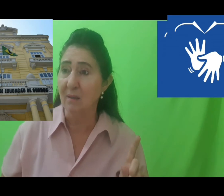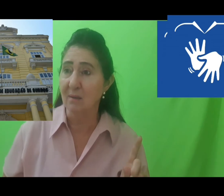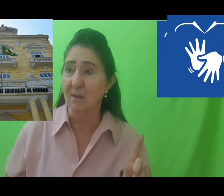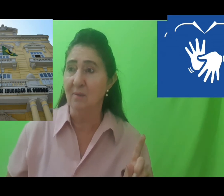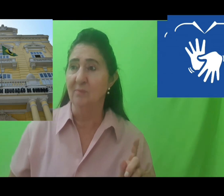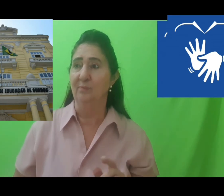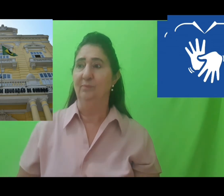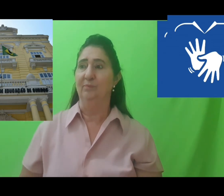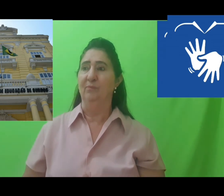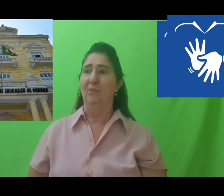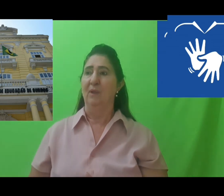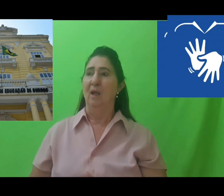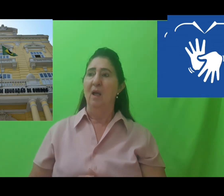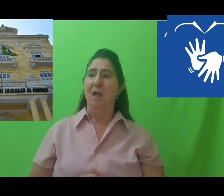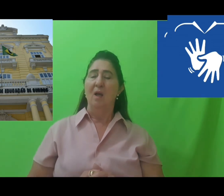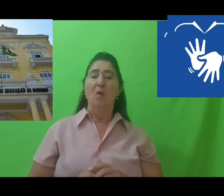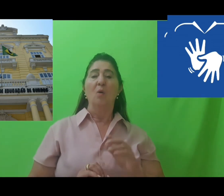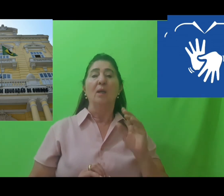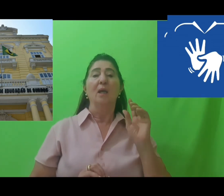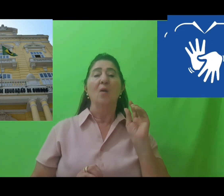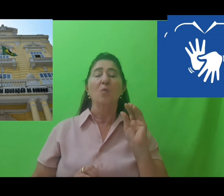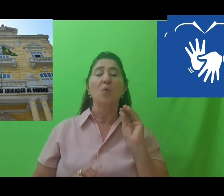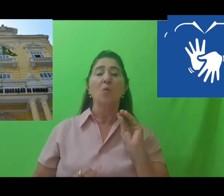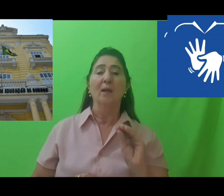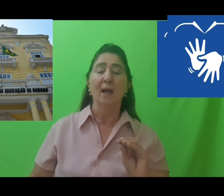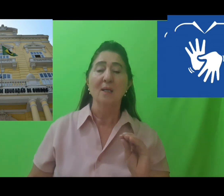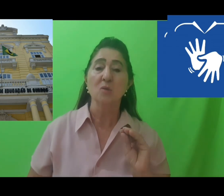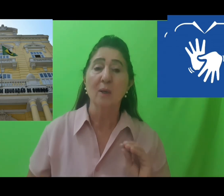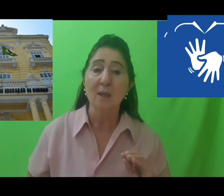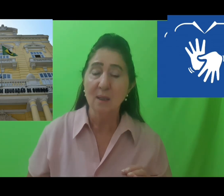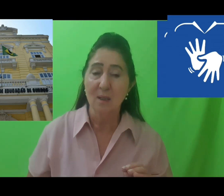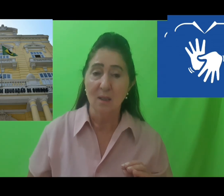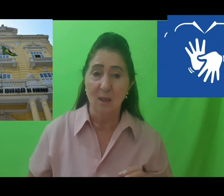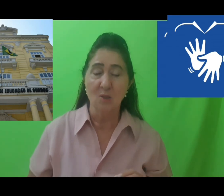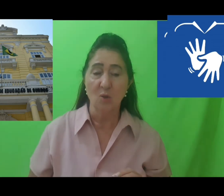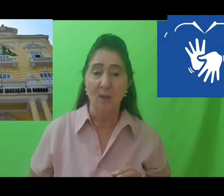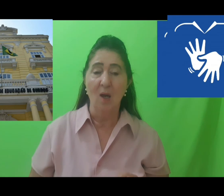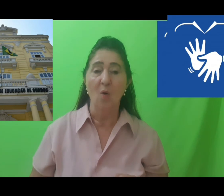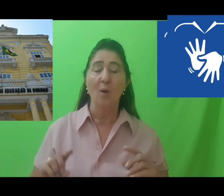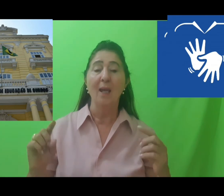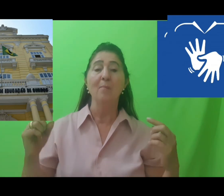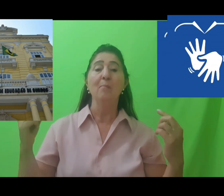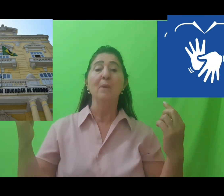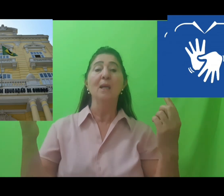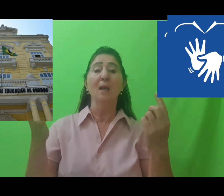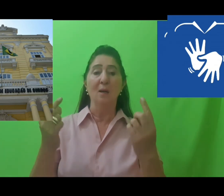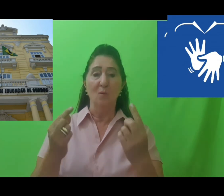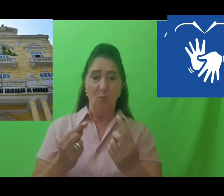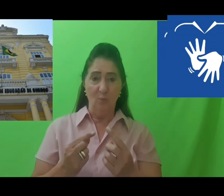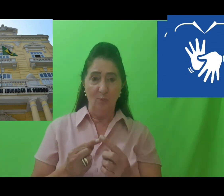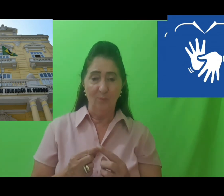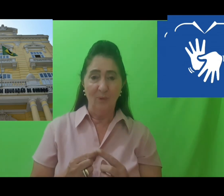1880, que é um congresso internacional em Milão.